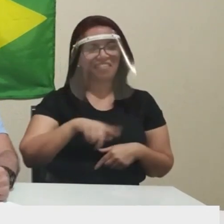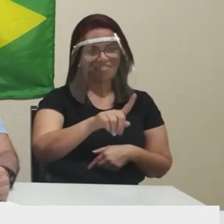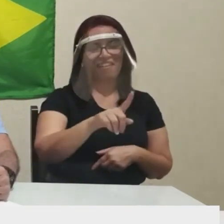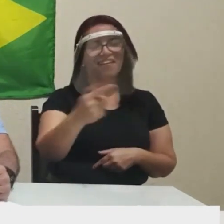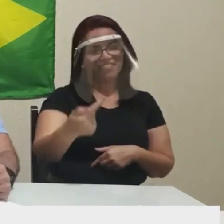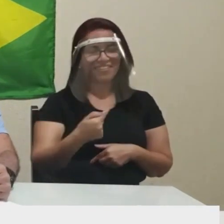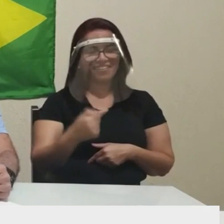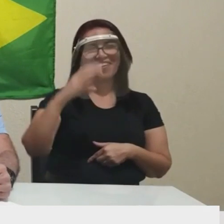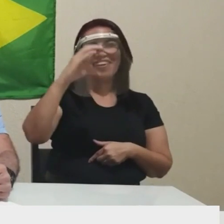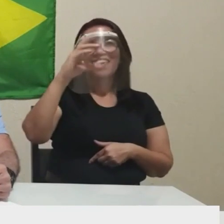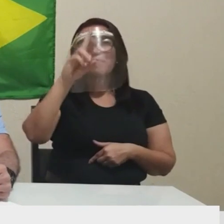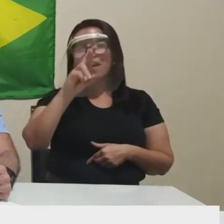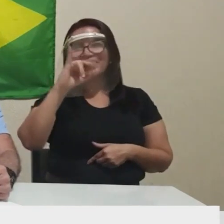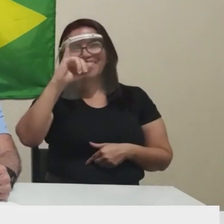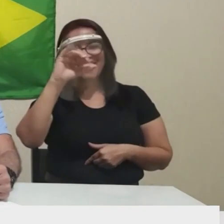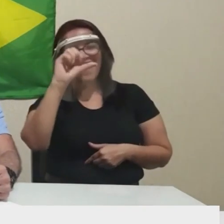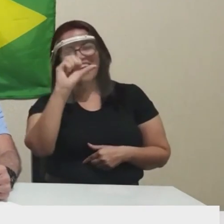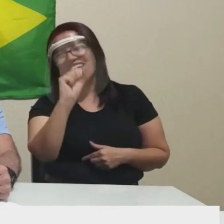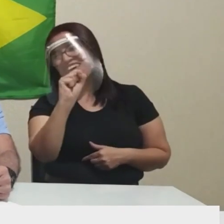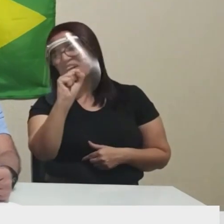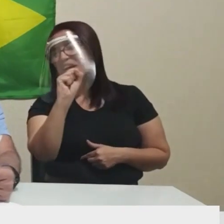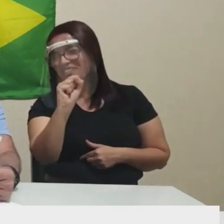entra Cristiane Márcia.